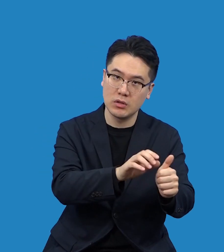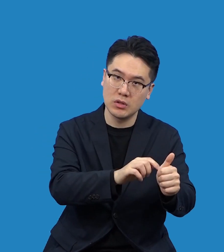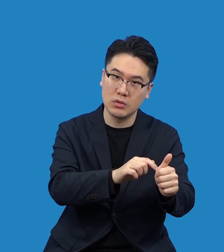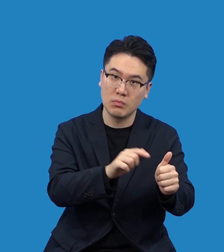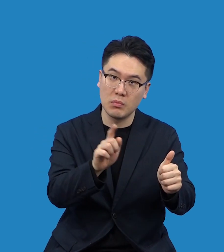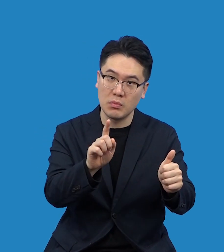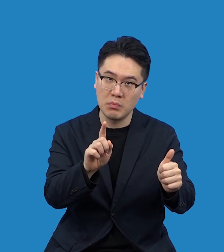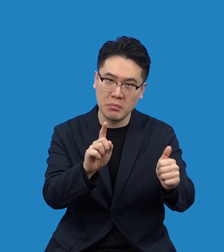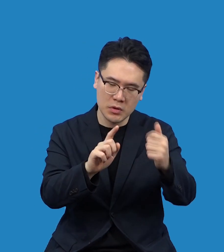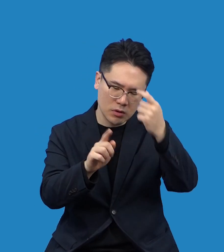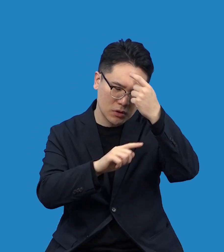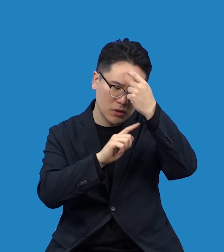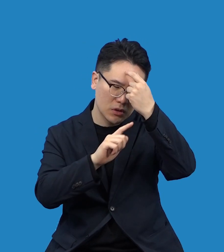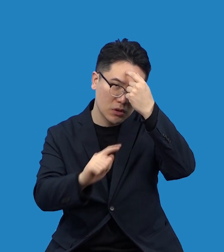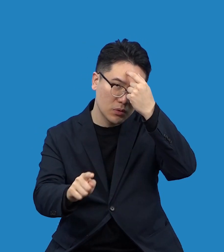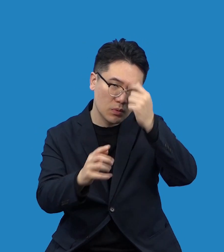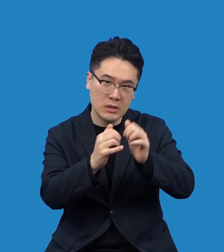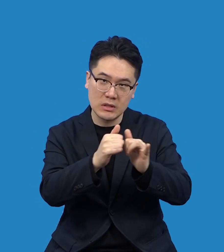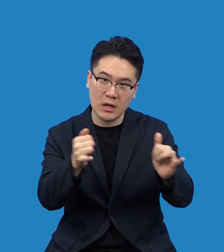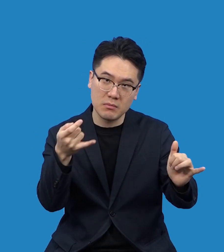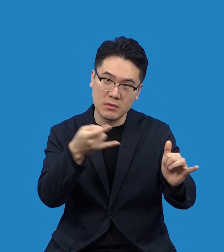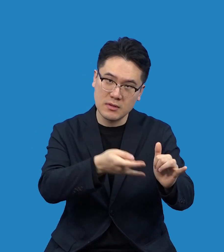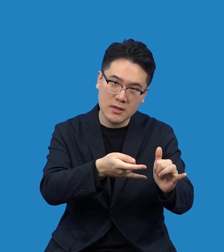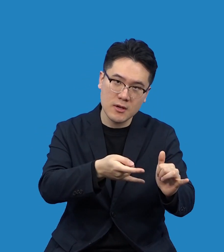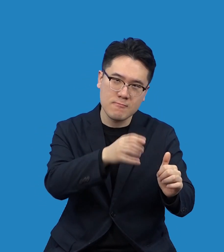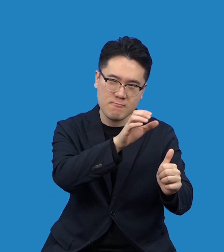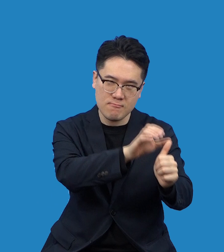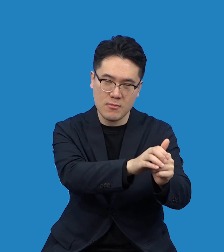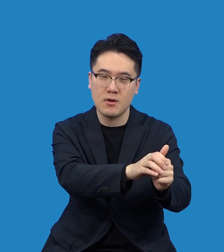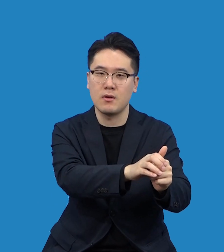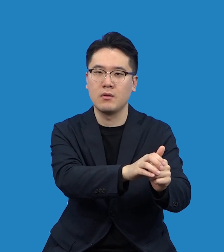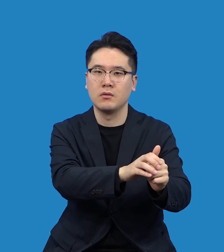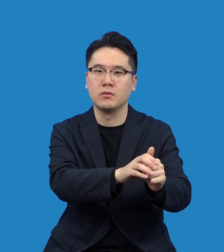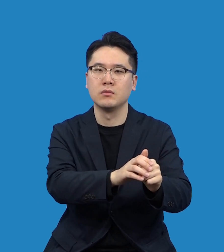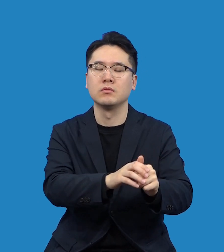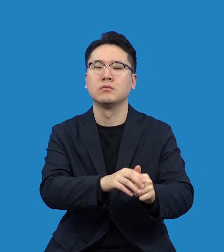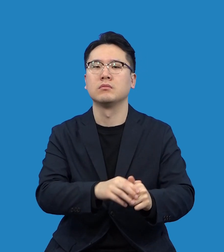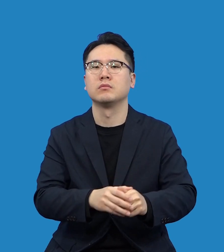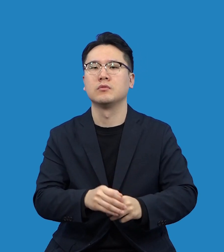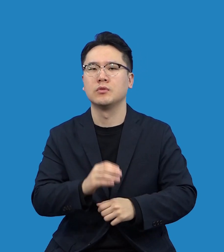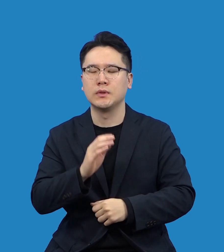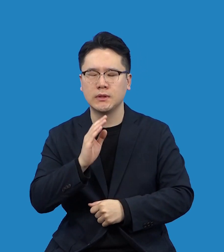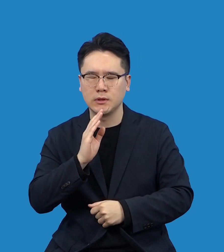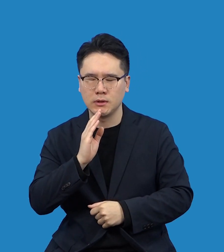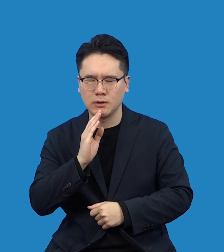씌웠습니다. 그러면서 아주 잔악하게 그리스도인들을